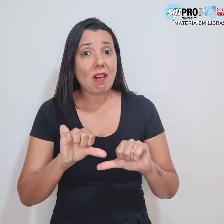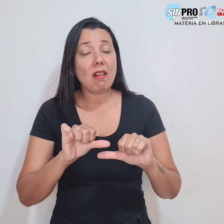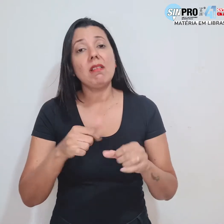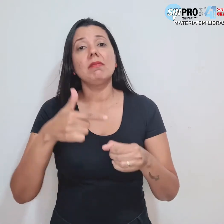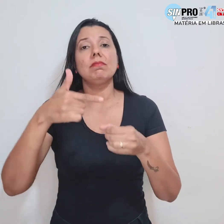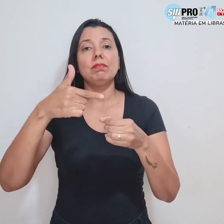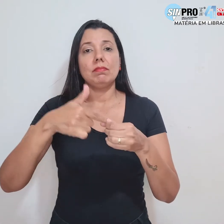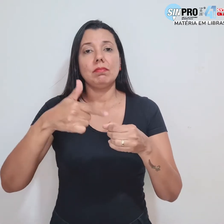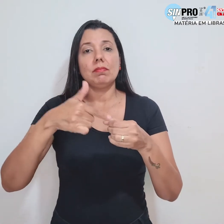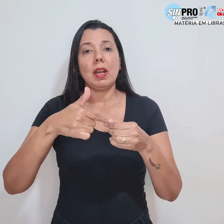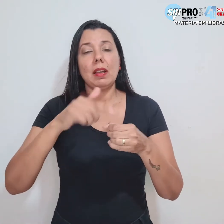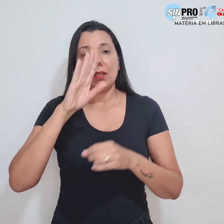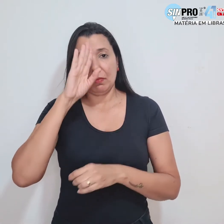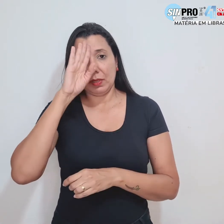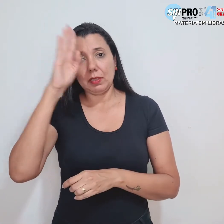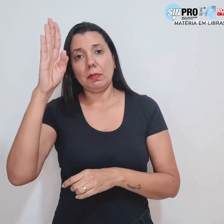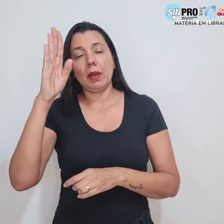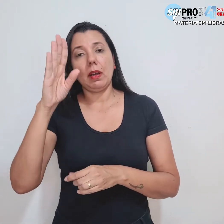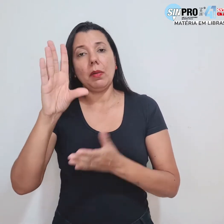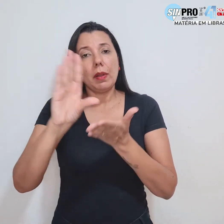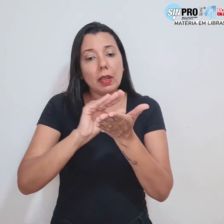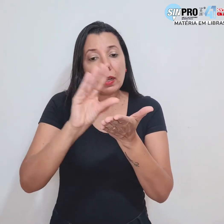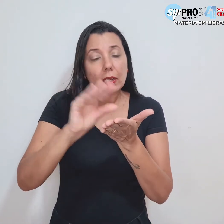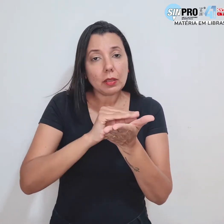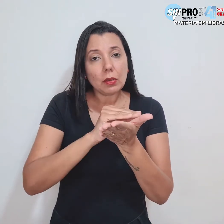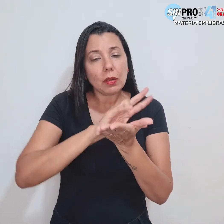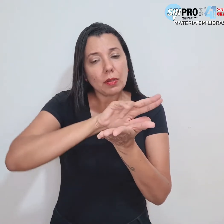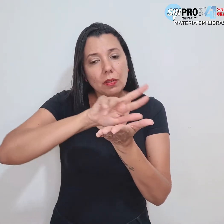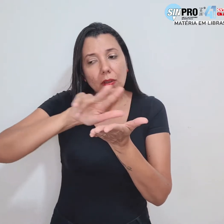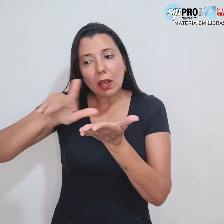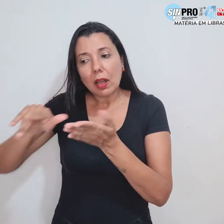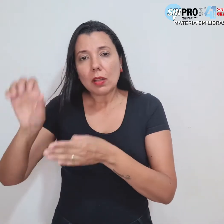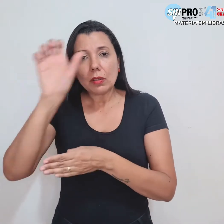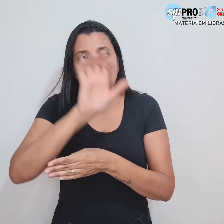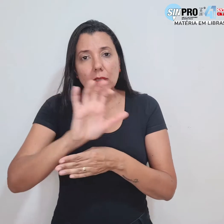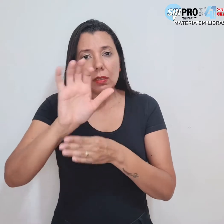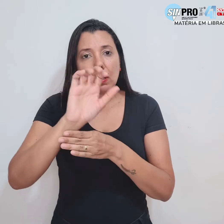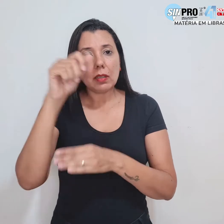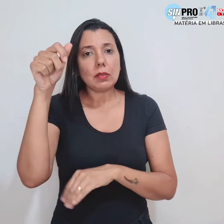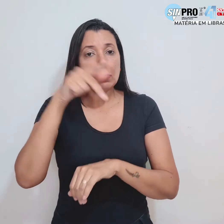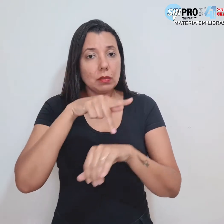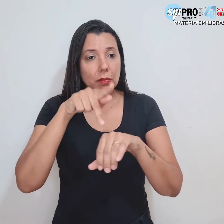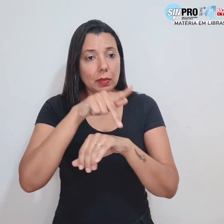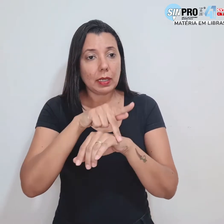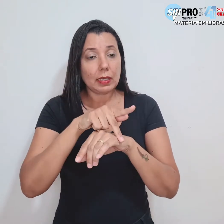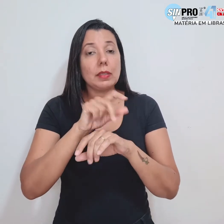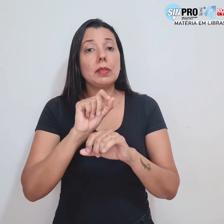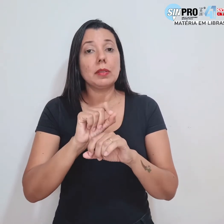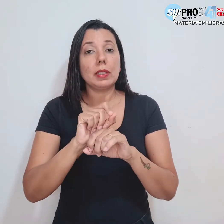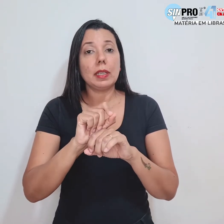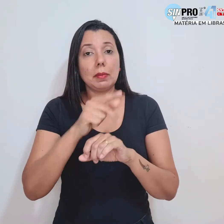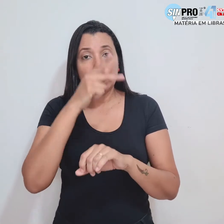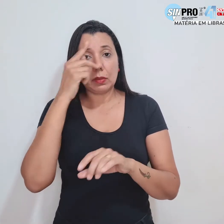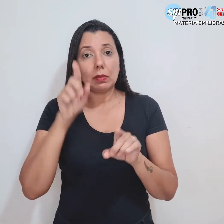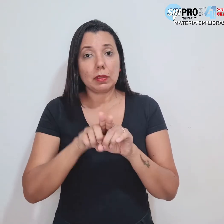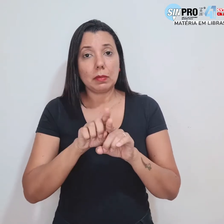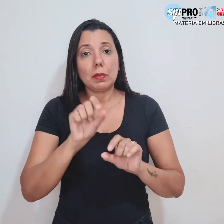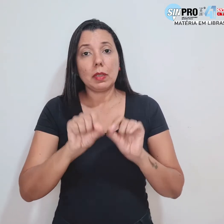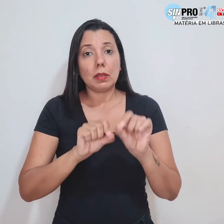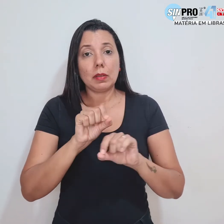é que a Petrobras é a principal arrecadadora em vários estados do país, afirma o petroleiro e secretário